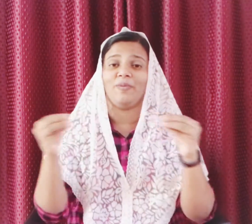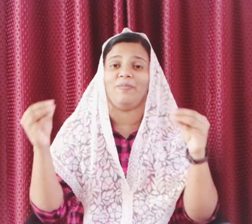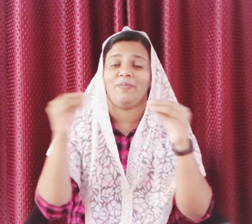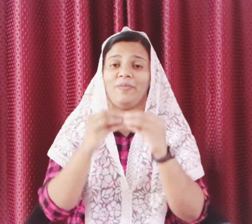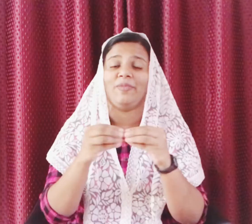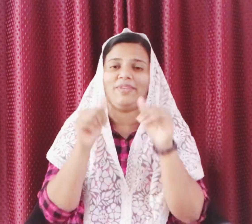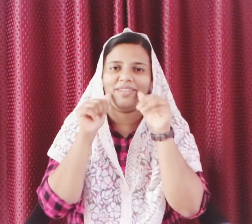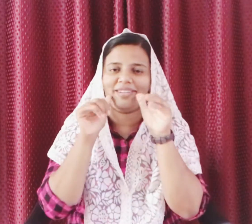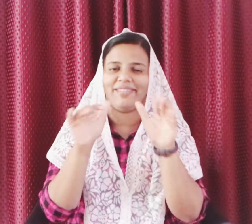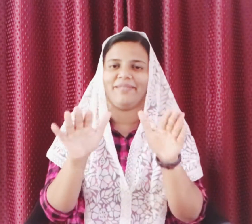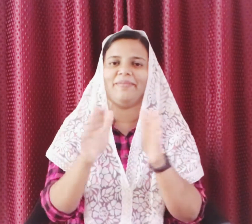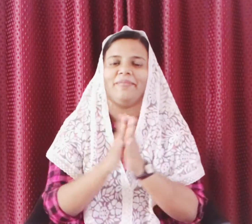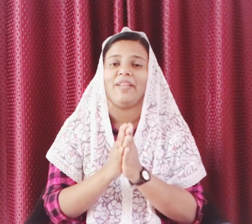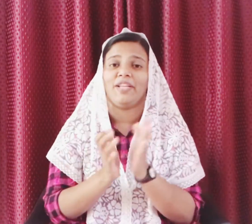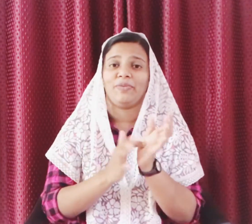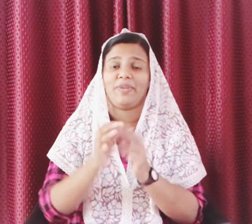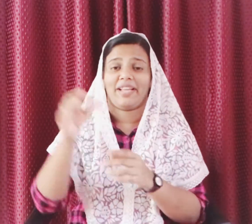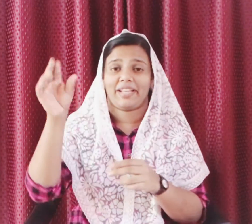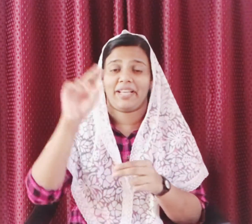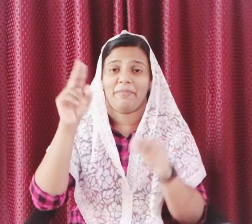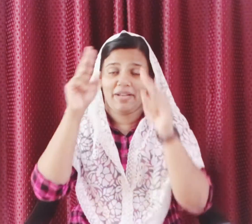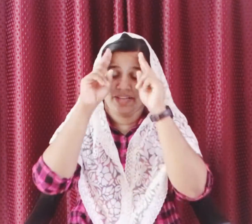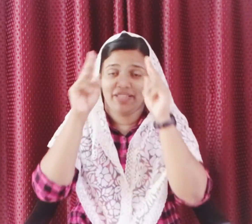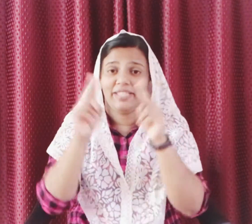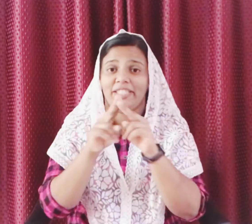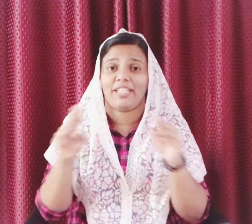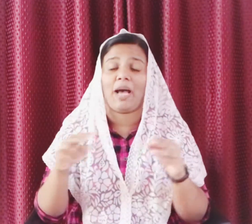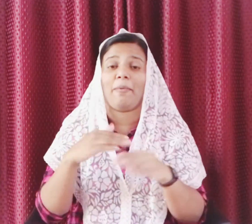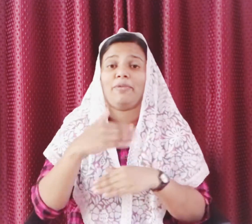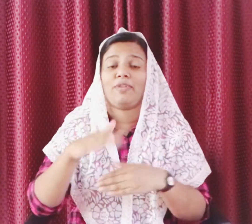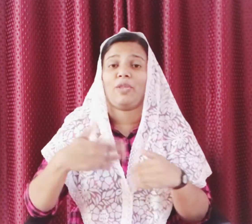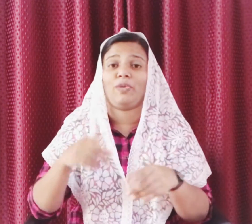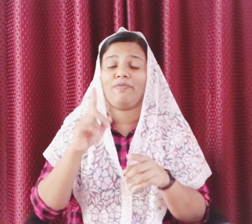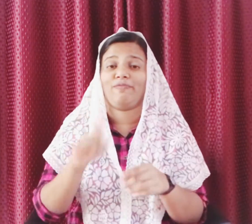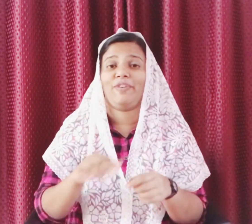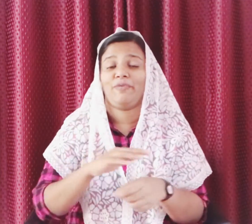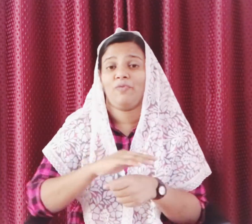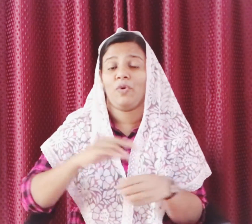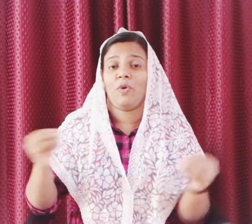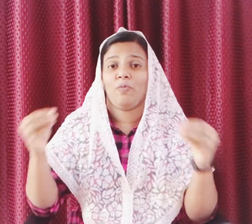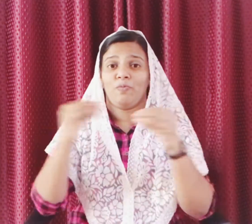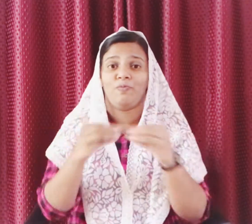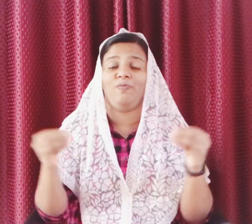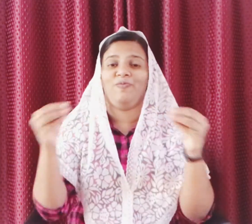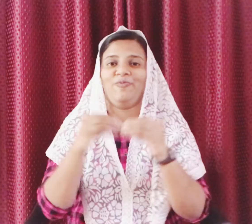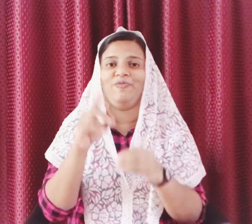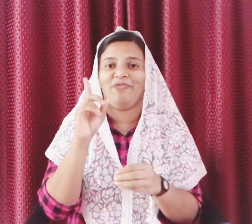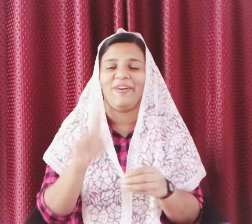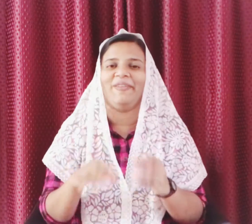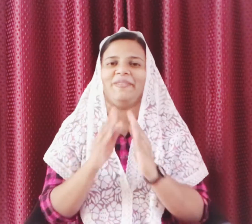ധാരാളം ധാരാളമായിട്ട് അനുഗ്രഹിക്കട്ടെ. കൃപയും സമാധാനവും സന്തോഷവും നിങ്ങളുടെ ജീവിതത്തിൽ വർദ്ധിച്ച് വർദ്ധിച്ച് പെരുകുമാറാകട്ടെ എന്ന്